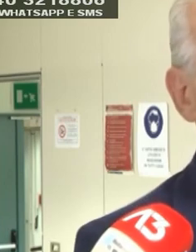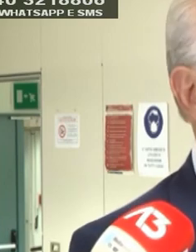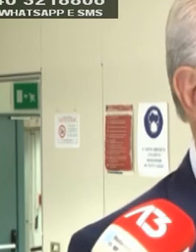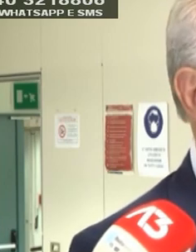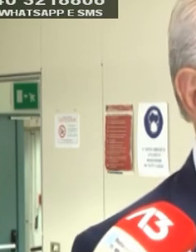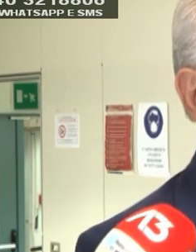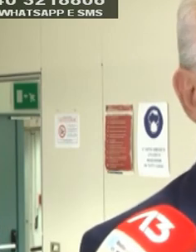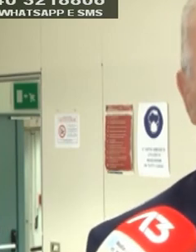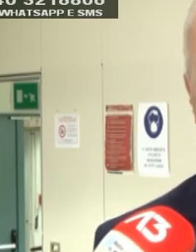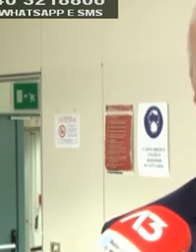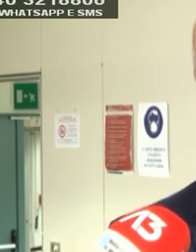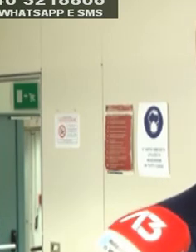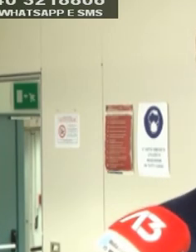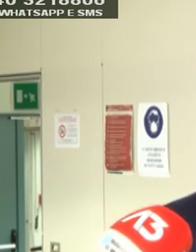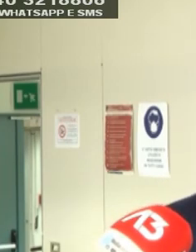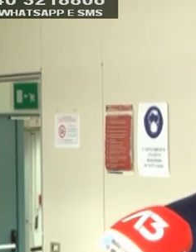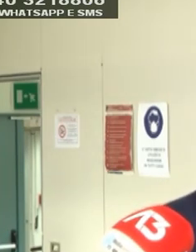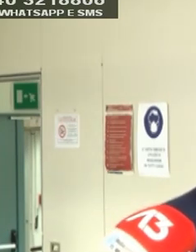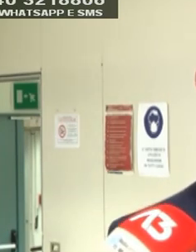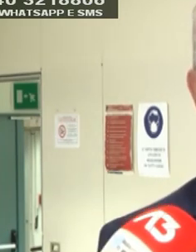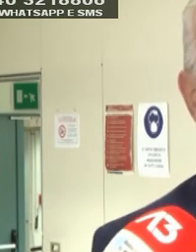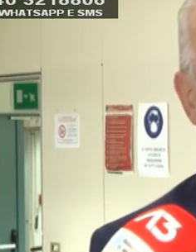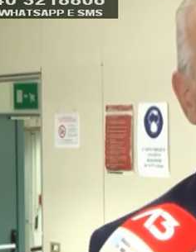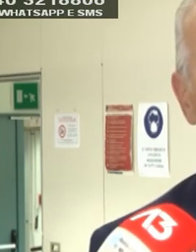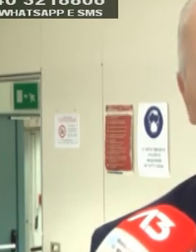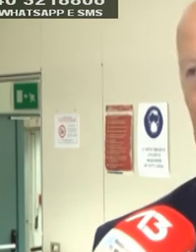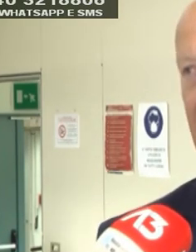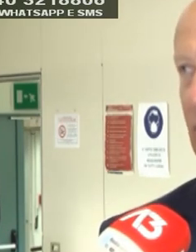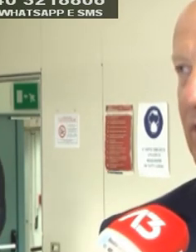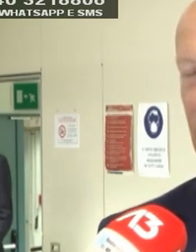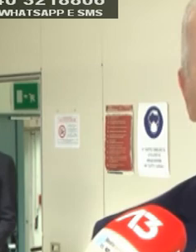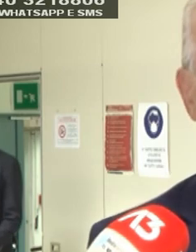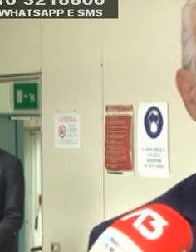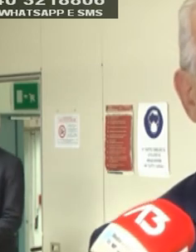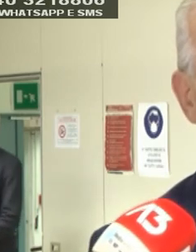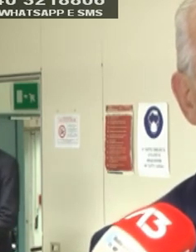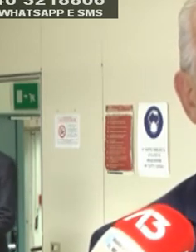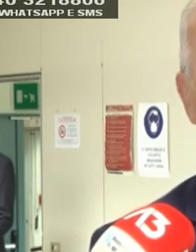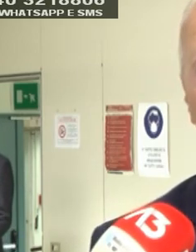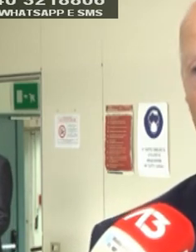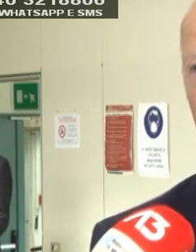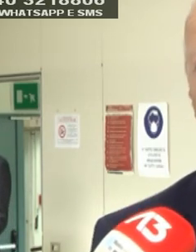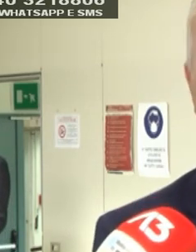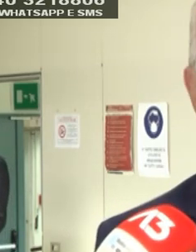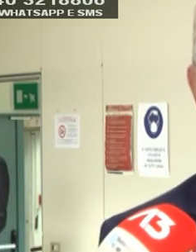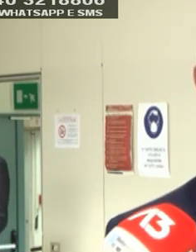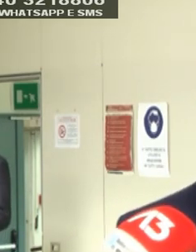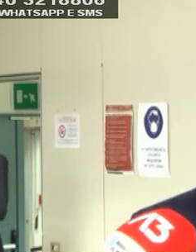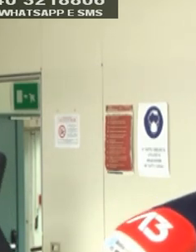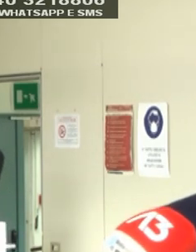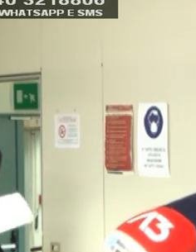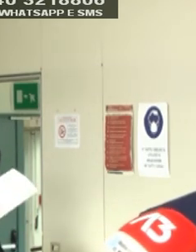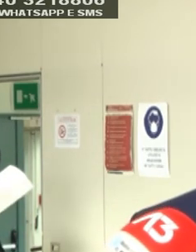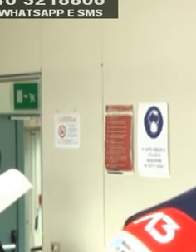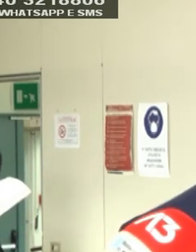le rimodulazioni dei nostri fondi, che vanno tra fondi di garanzia, fondi di rotazione e fondo perduto, noi investiremo